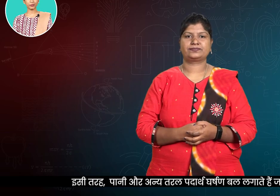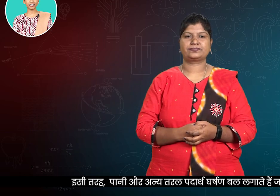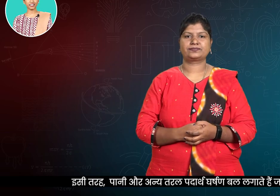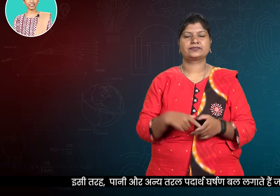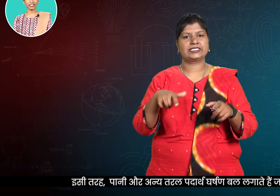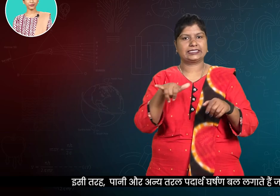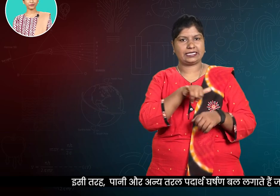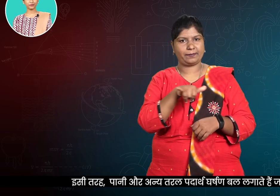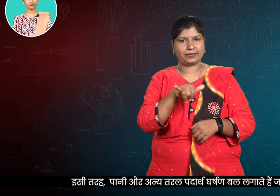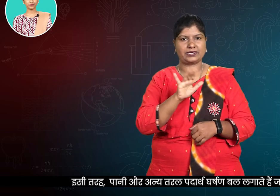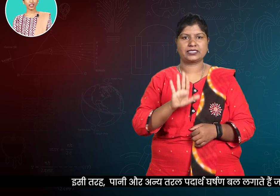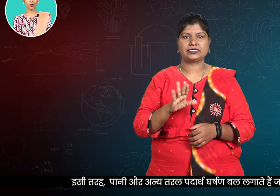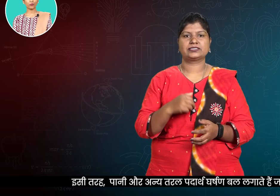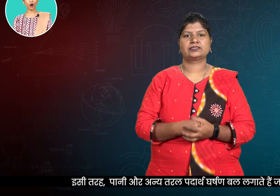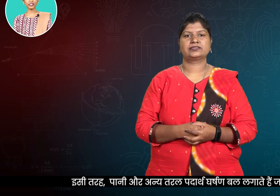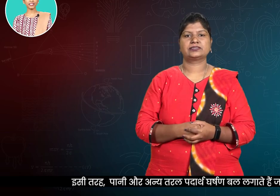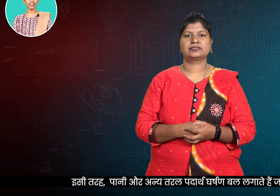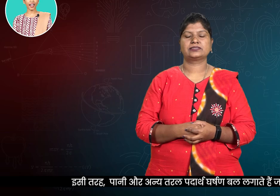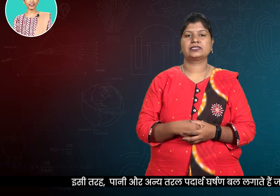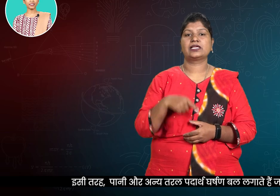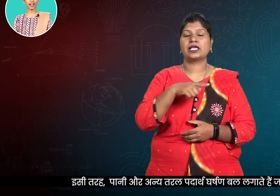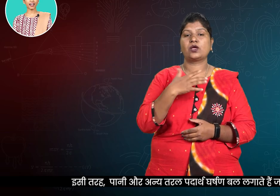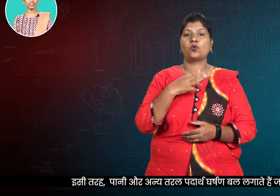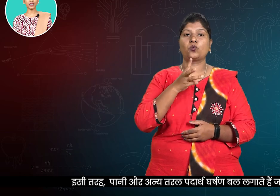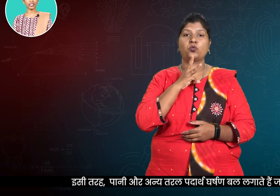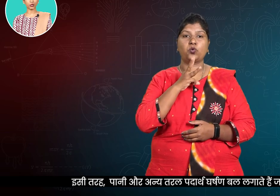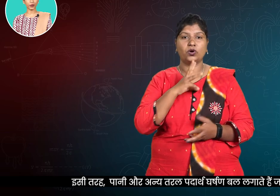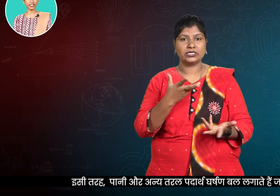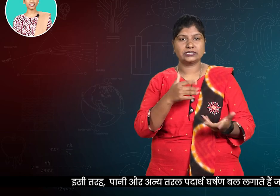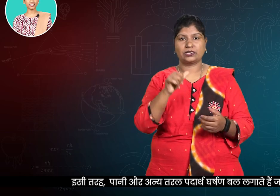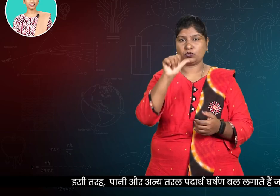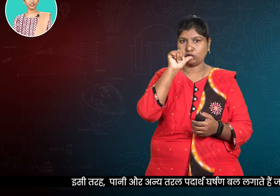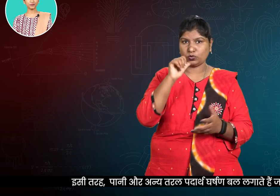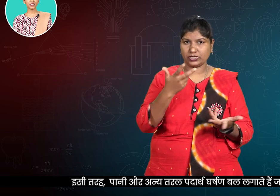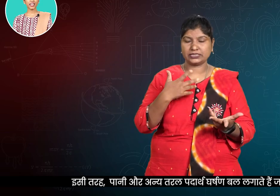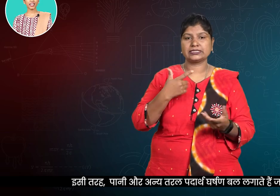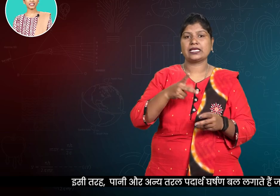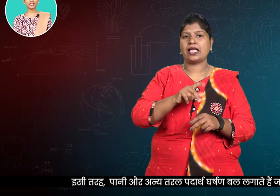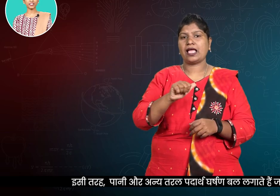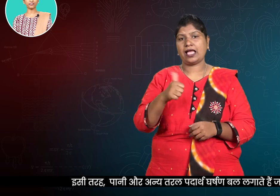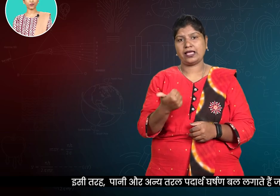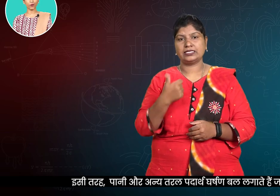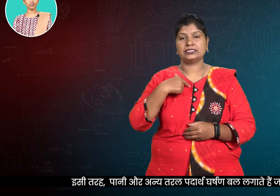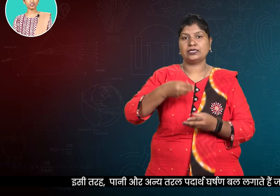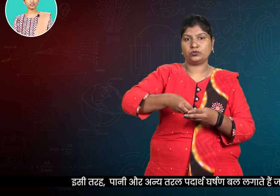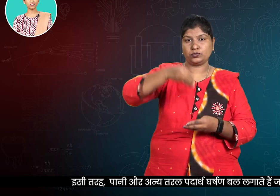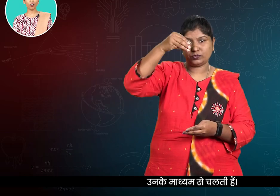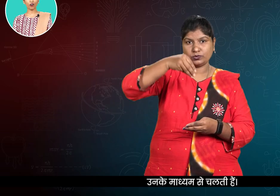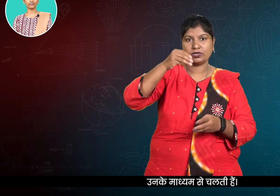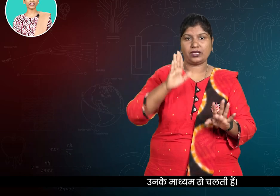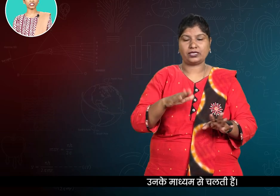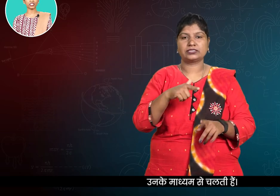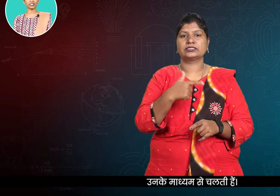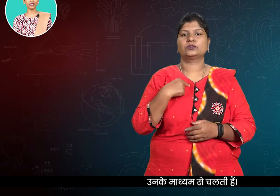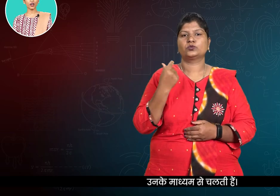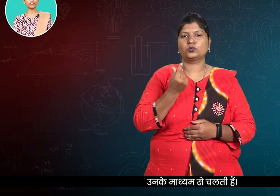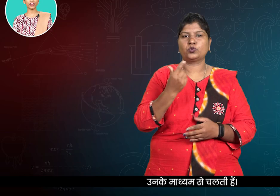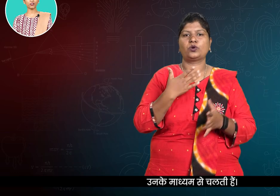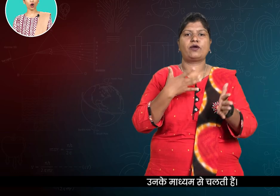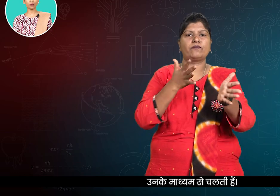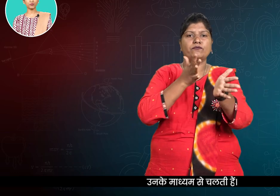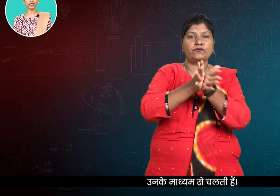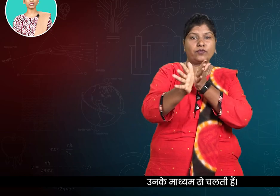इसी तरह पानी और अन्य तरल पदार्थ घर्षन बल लगाते हैं जब वस्तूव उनके